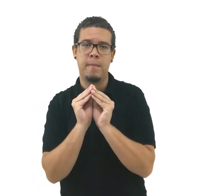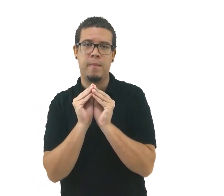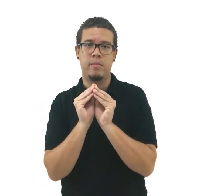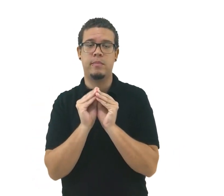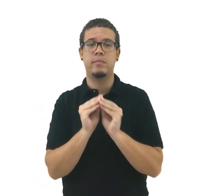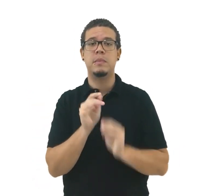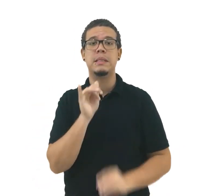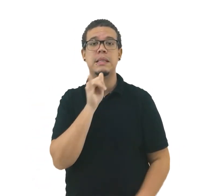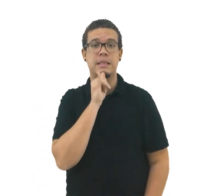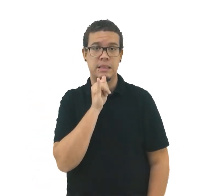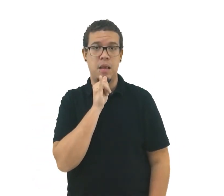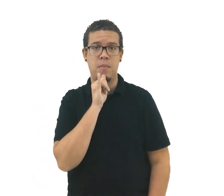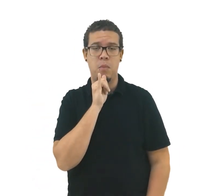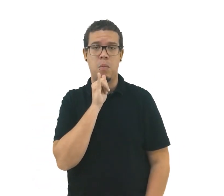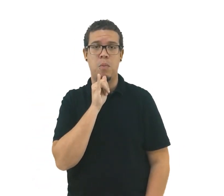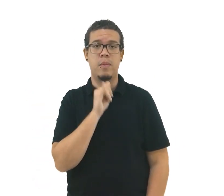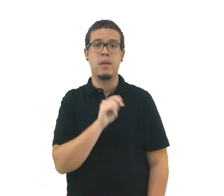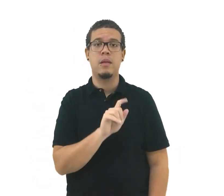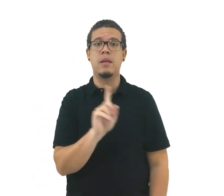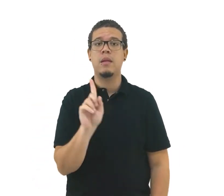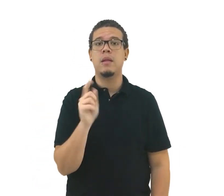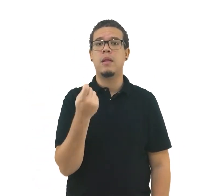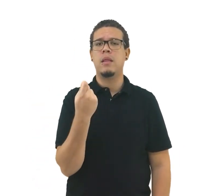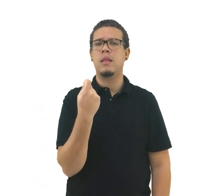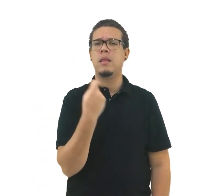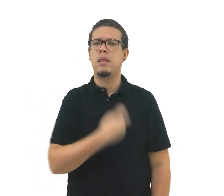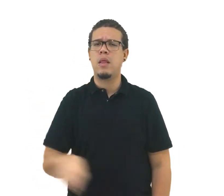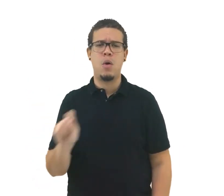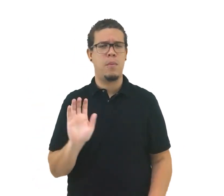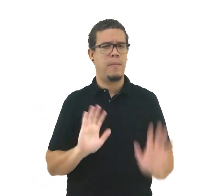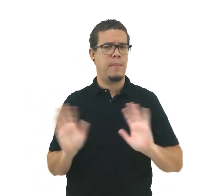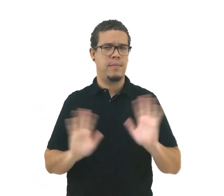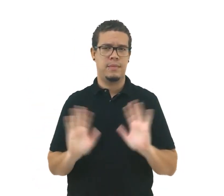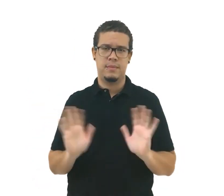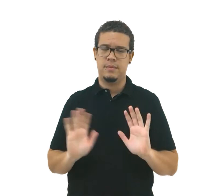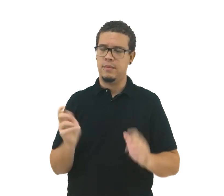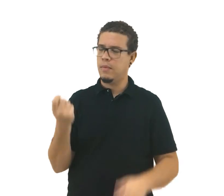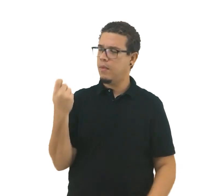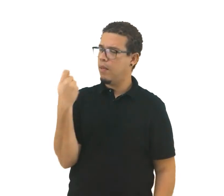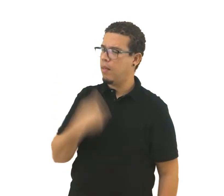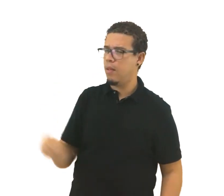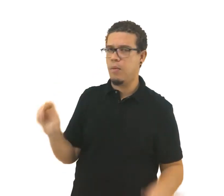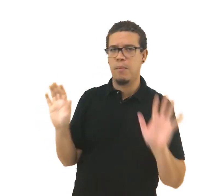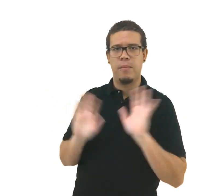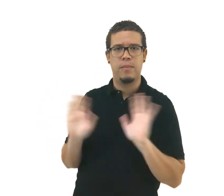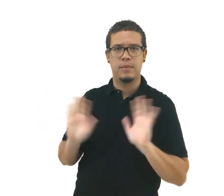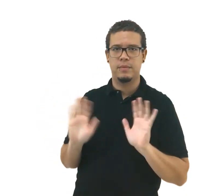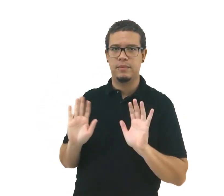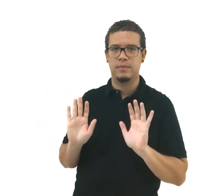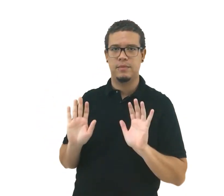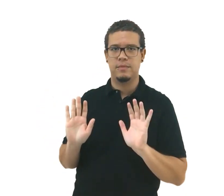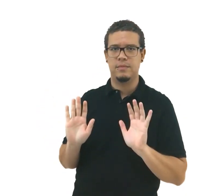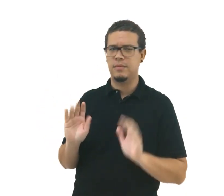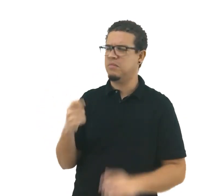posso condensá-lo, como por exemplo ficaria dessa forma: não preciso, não